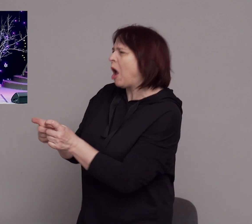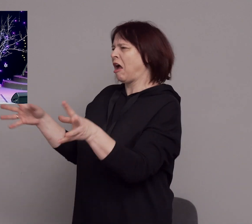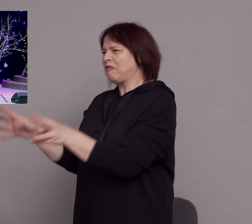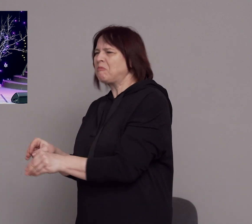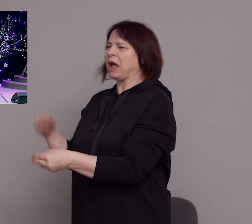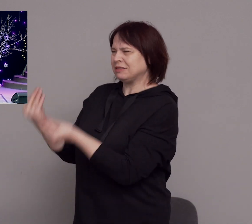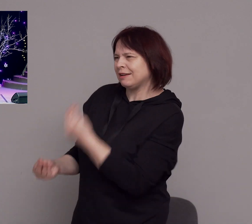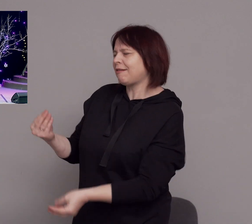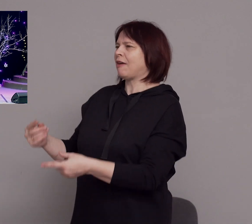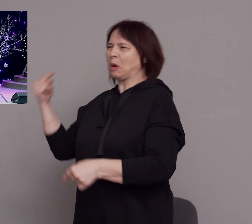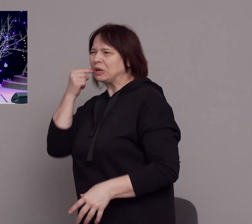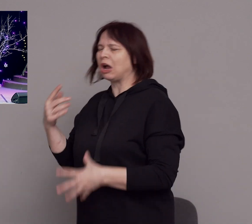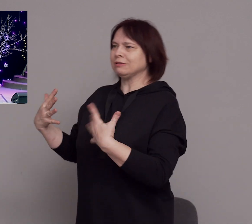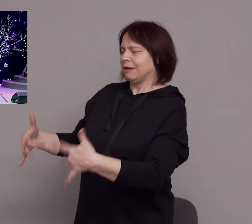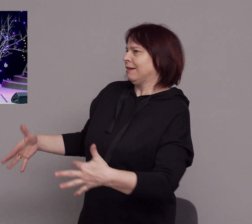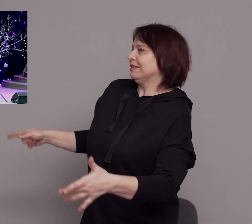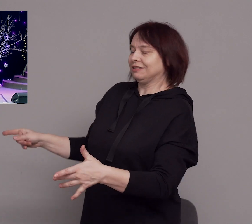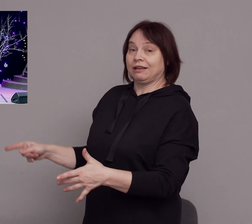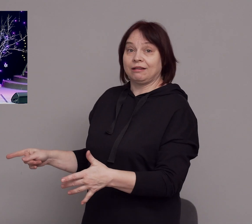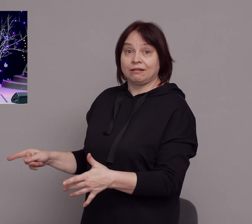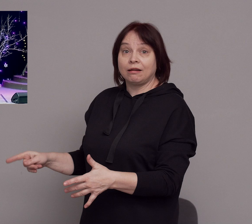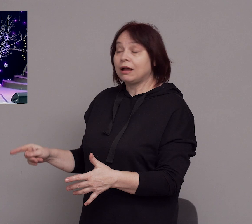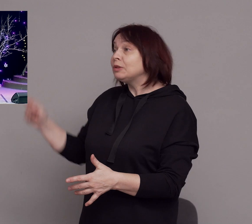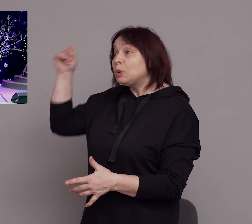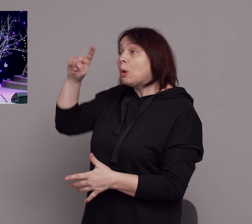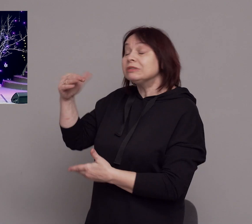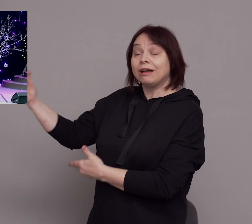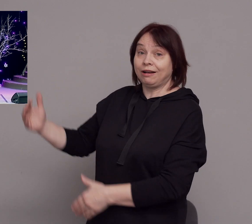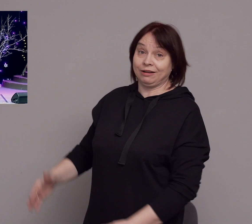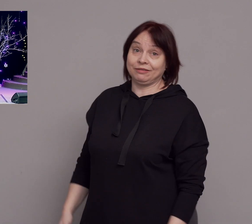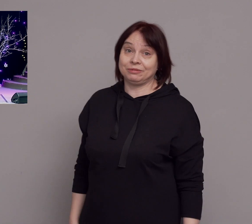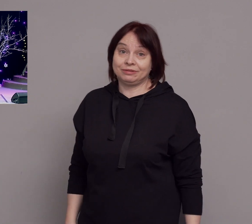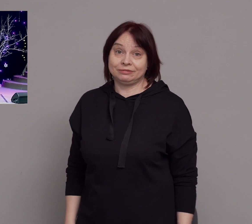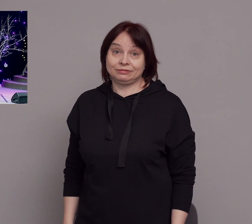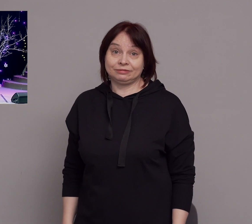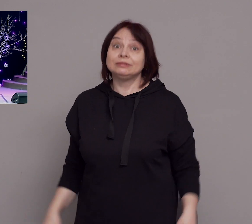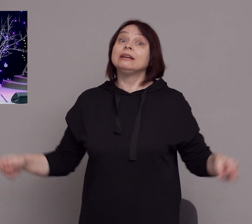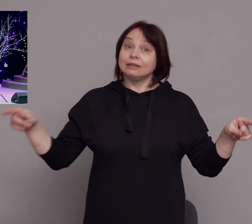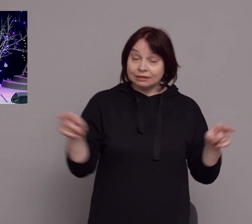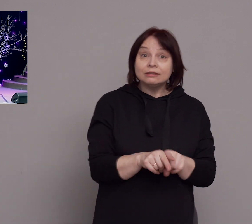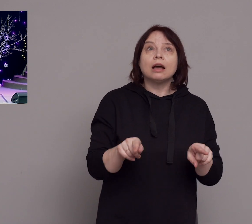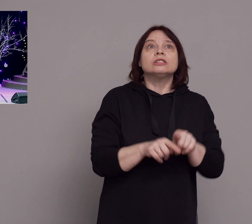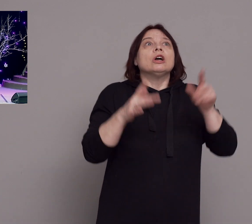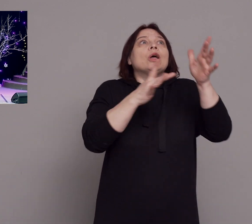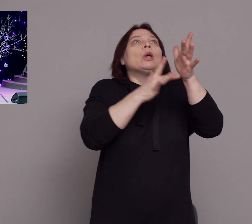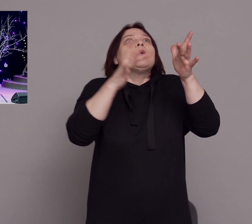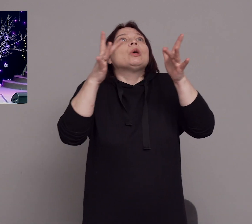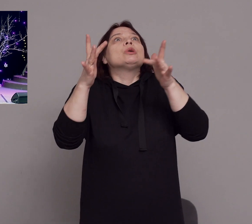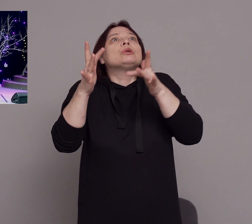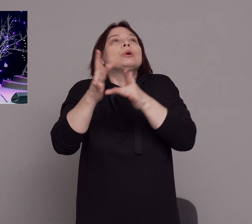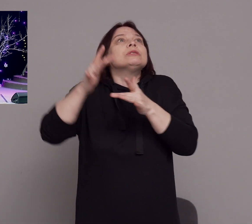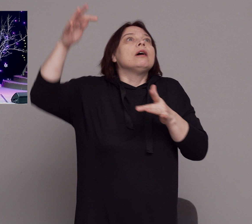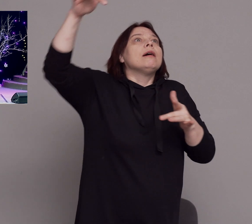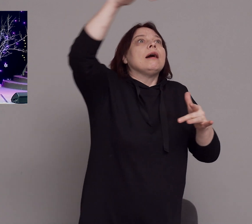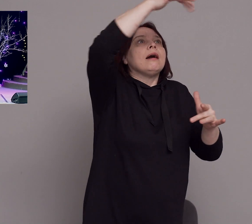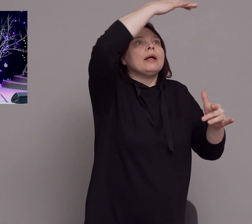И дальше написано, что по виду Он был как человек. Это не означает, что Он только выглядел как человек, но не был человеком. Это